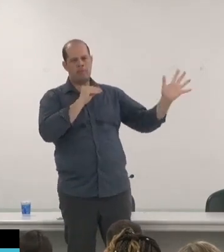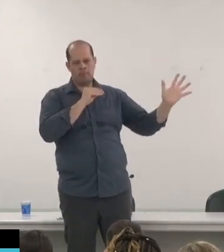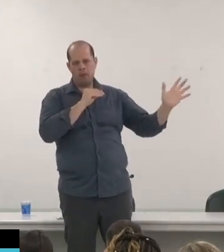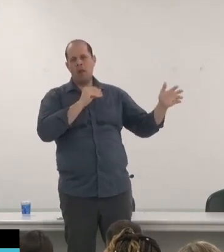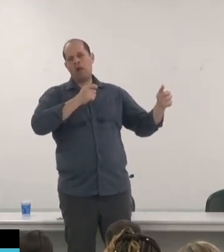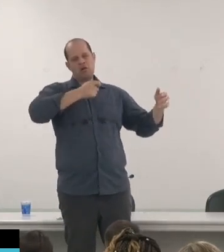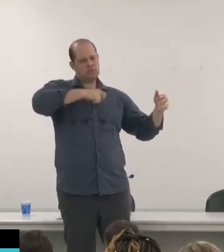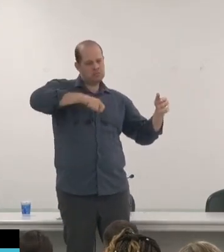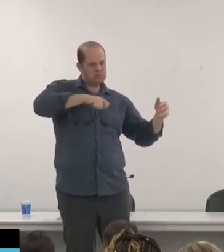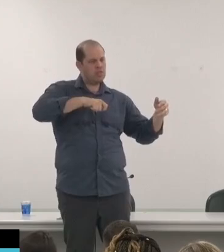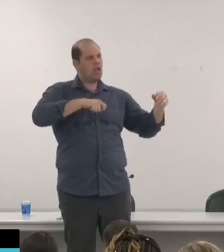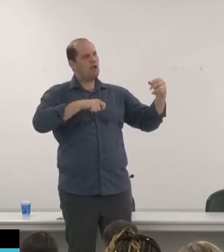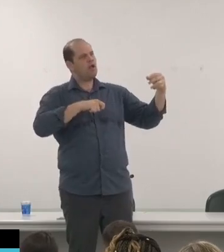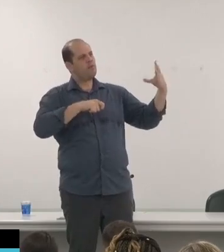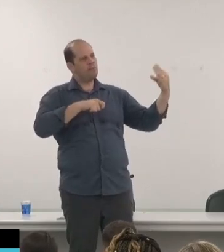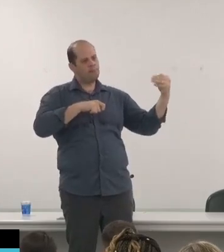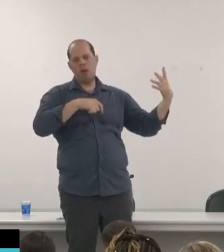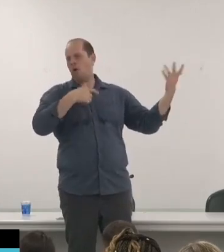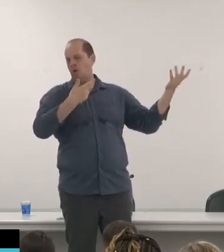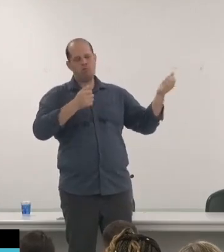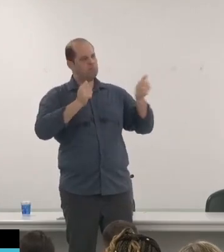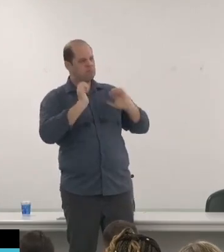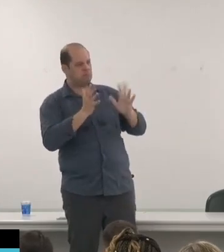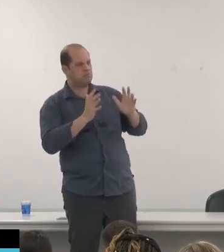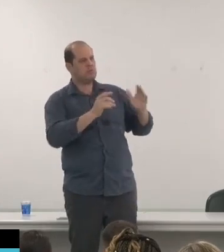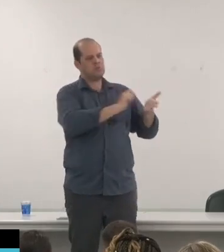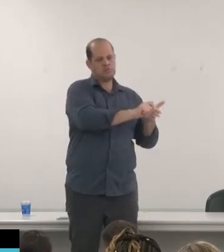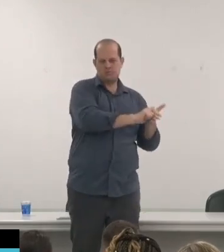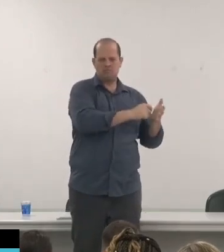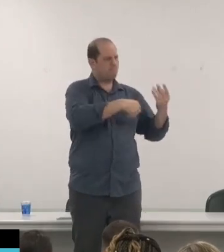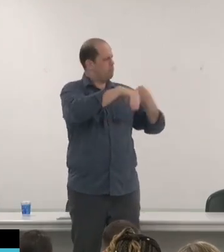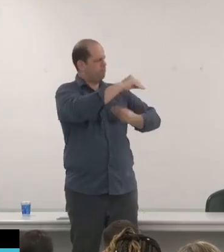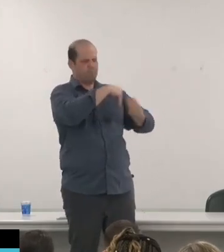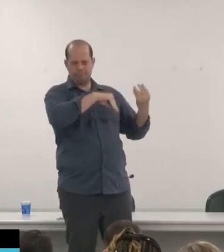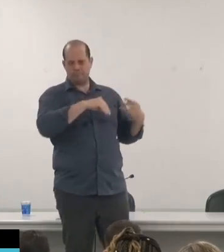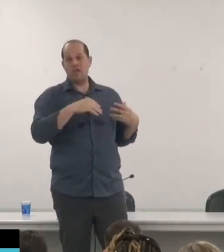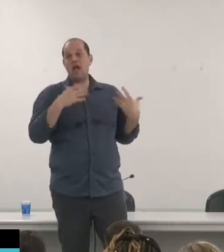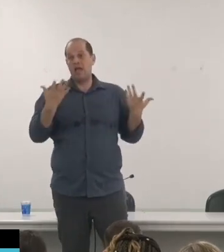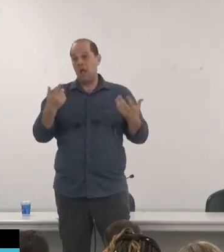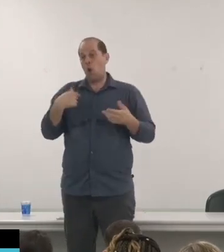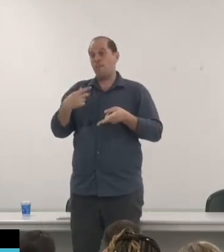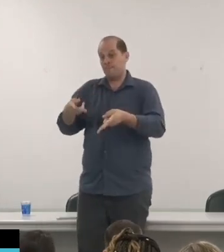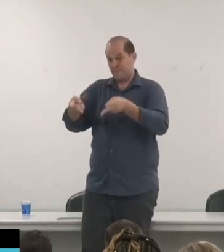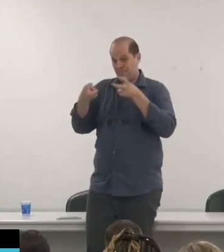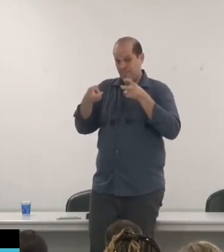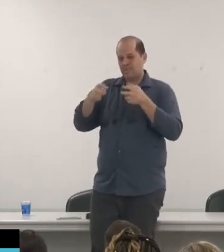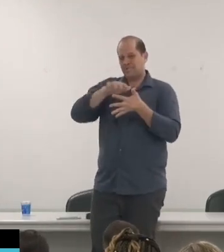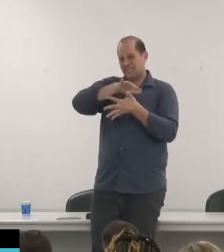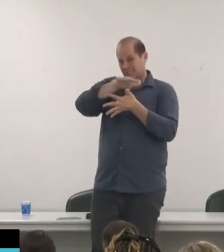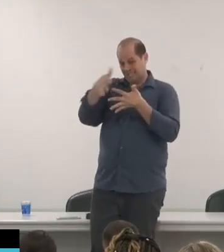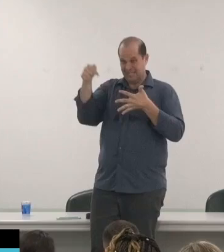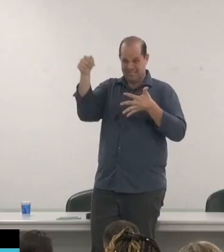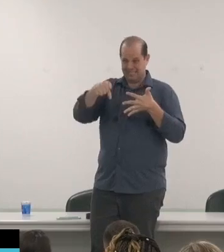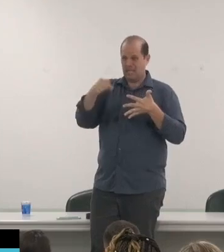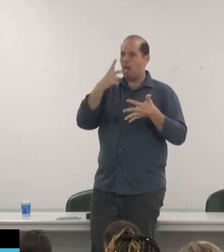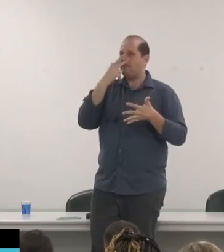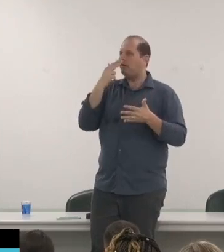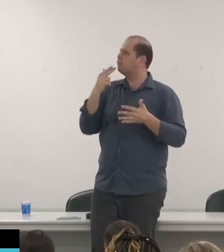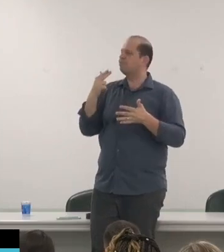então, pensando naquelas 4 categorias que eu apresentei anteriormente, quando elas estão em contato. Sinalizada, falada, sinalizada, escrita, e assim por